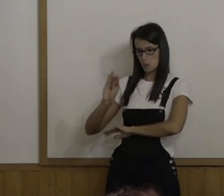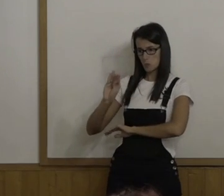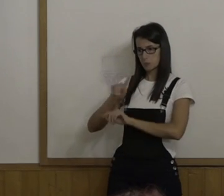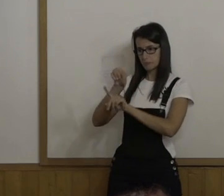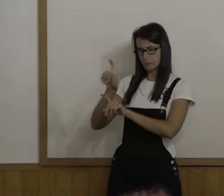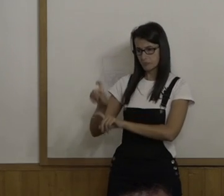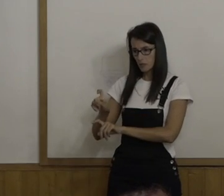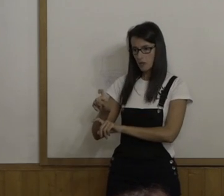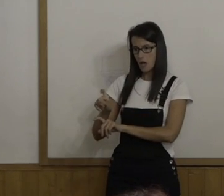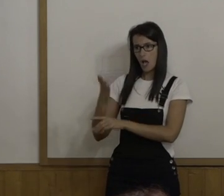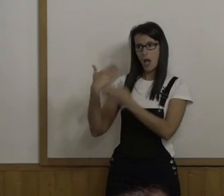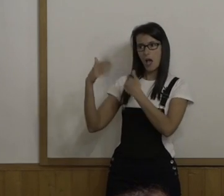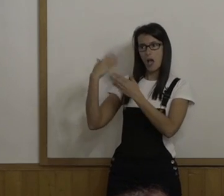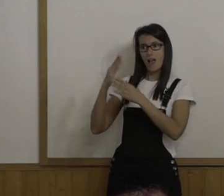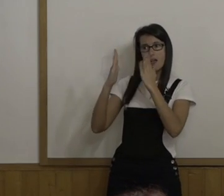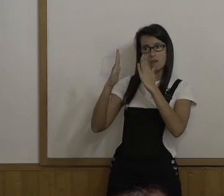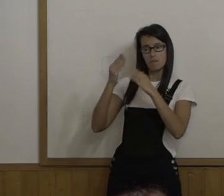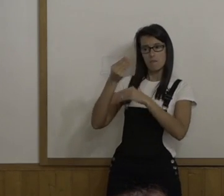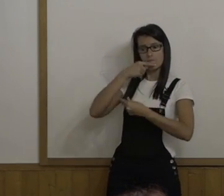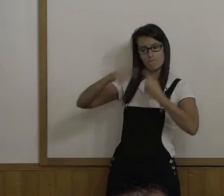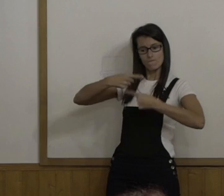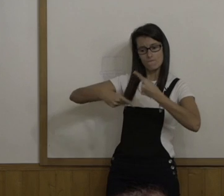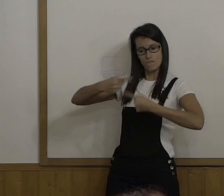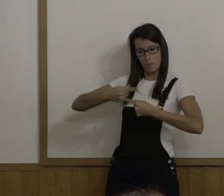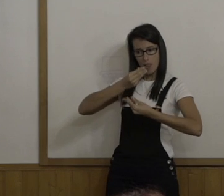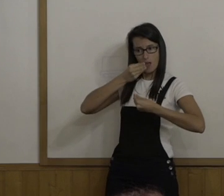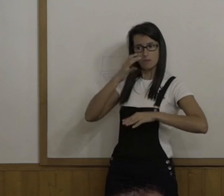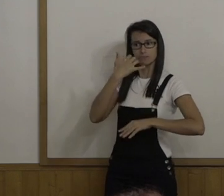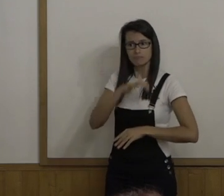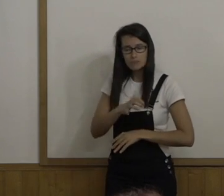de las anécdotas que había oído de la familia, historias,